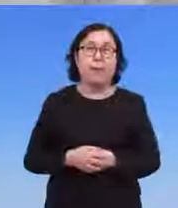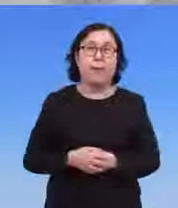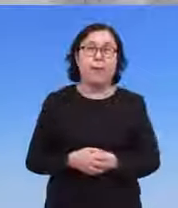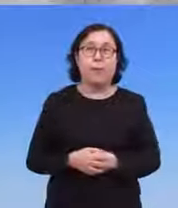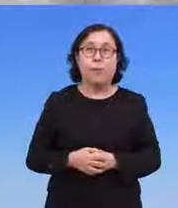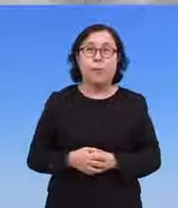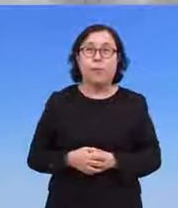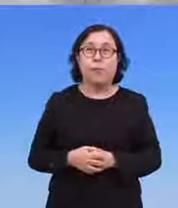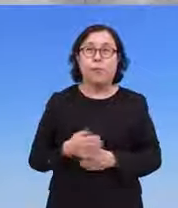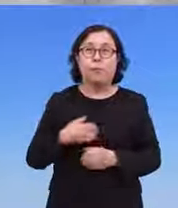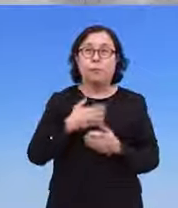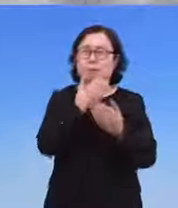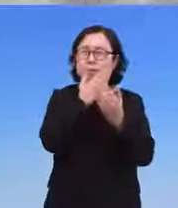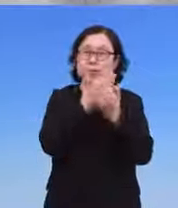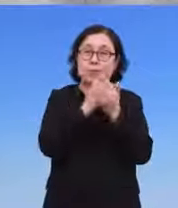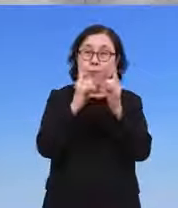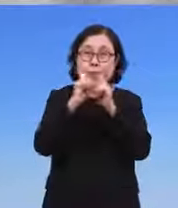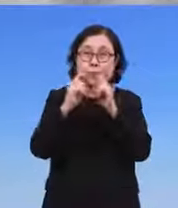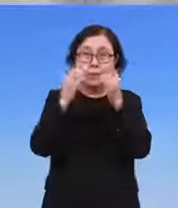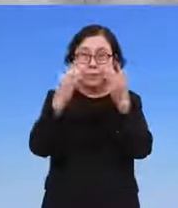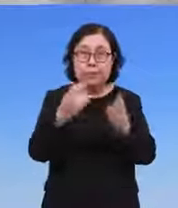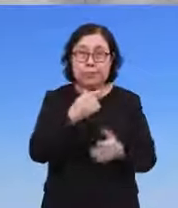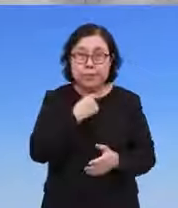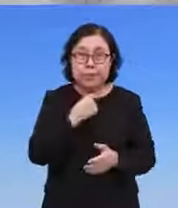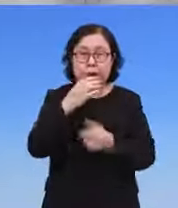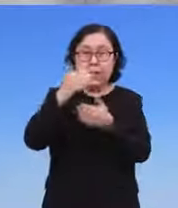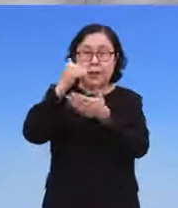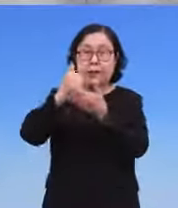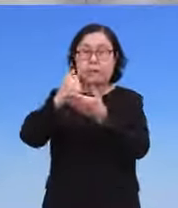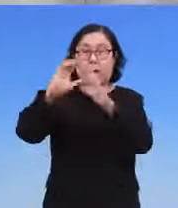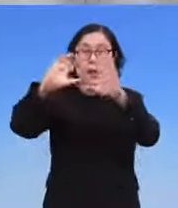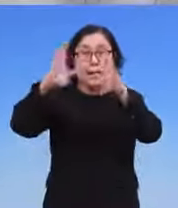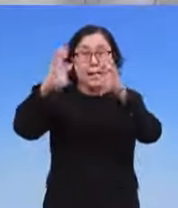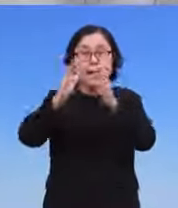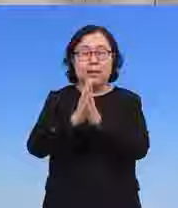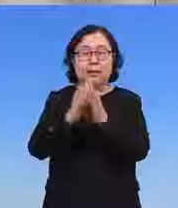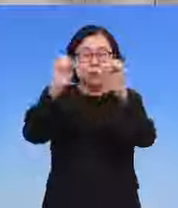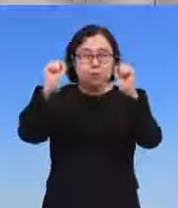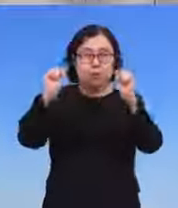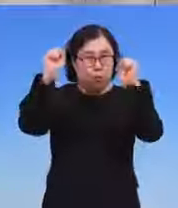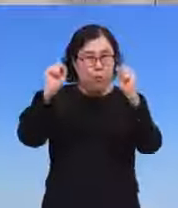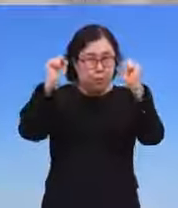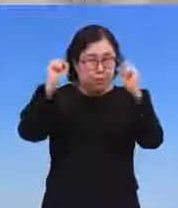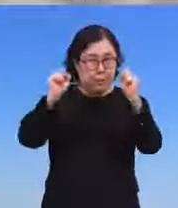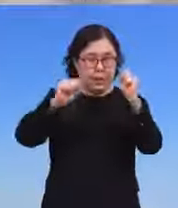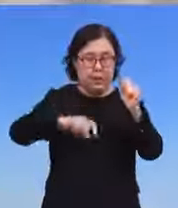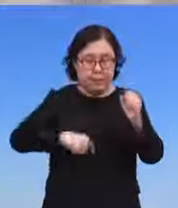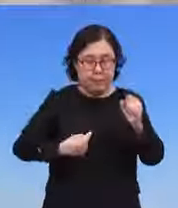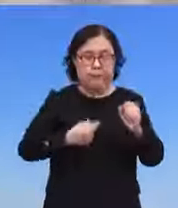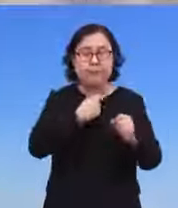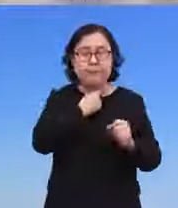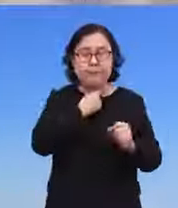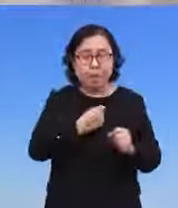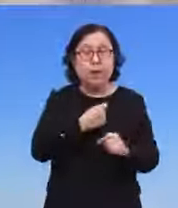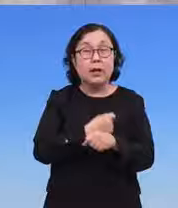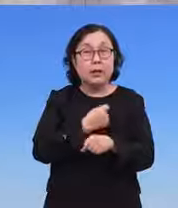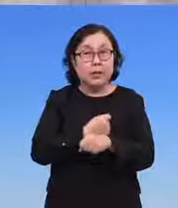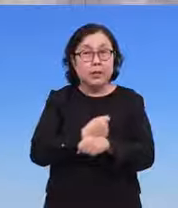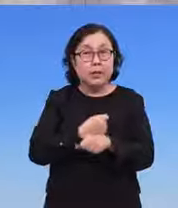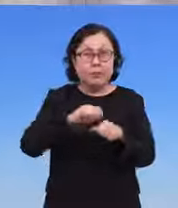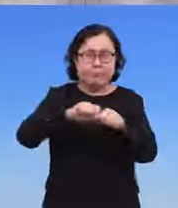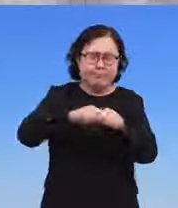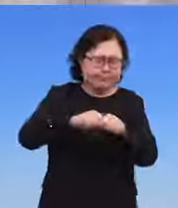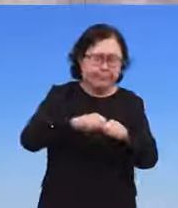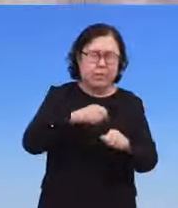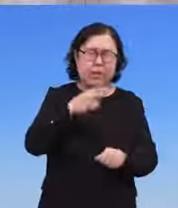자, 여기서 여러분 중요한 몇 가지 말씀을 드리고 싶은데요. 하나님 나라는 운동이에요. 그리고 자발성이에요.